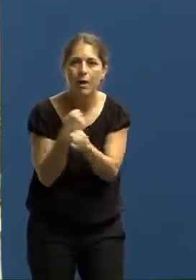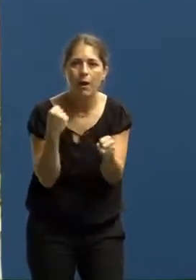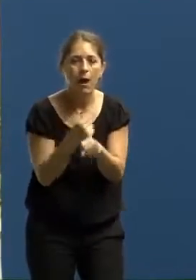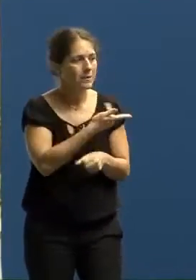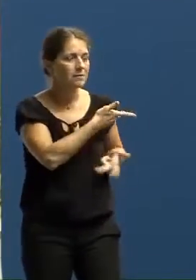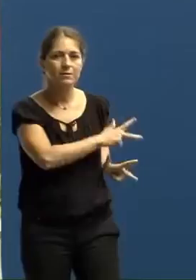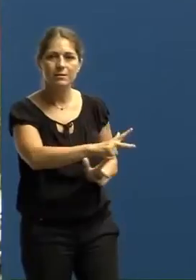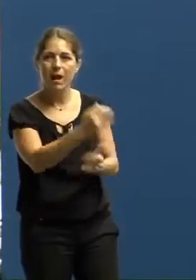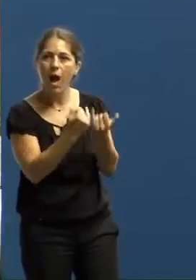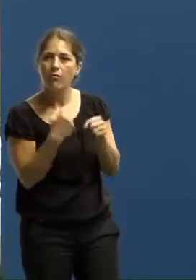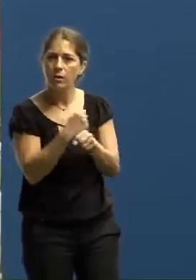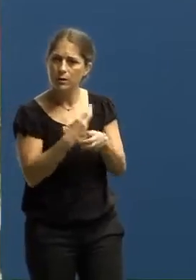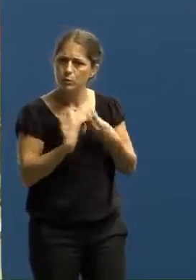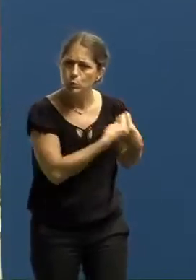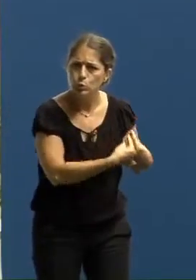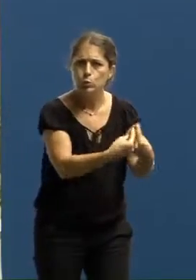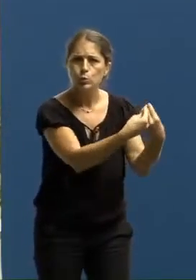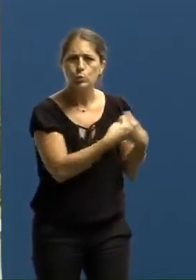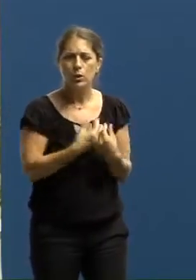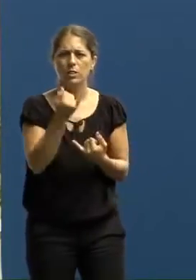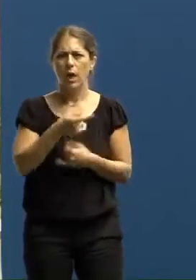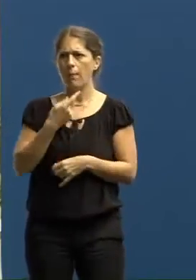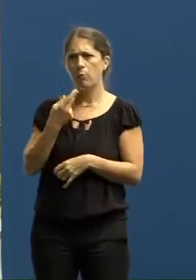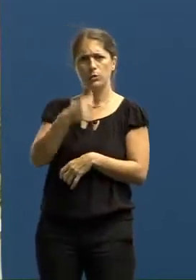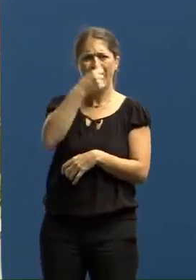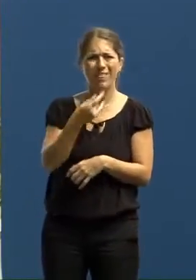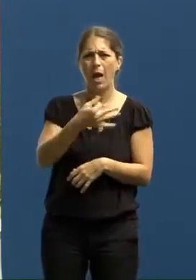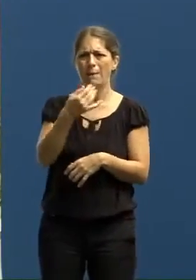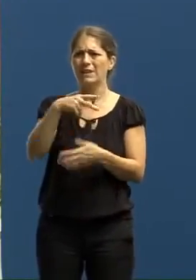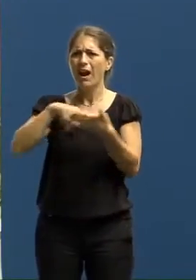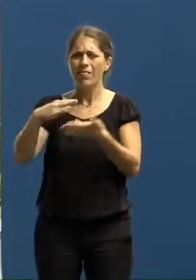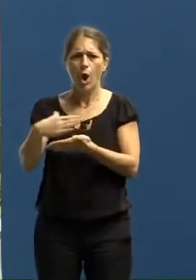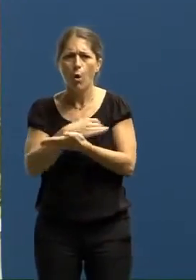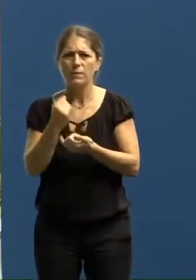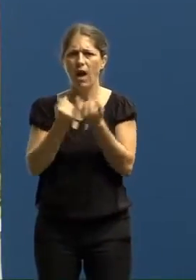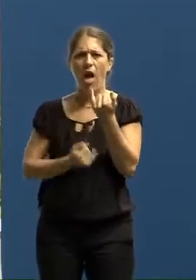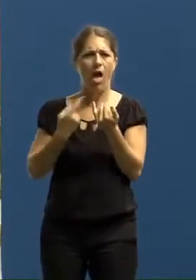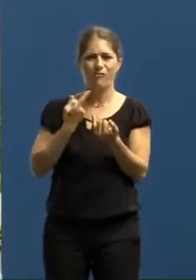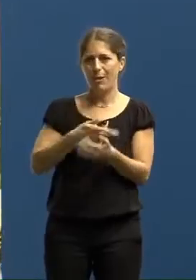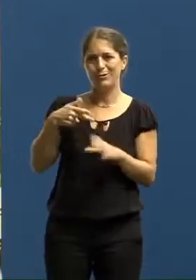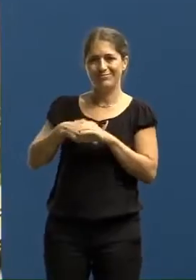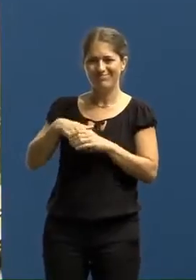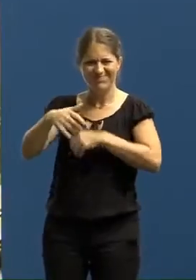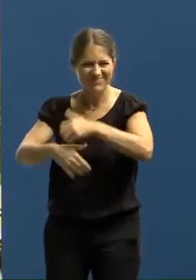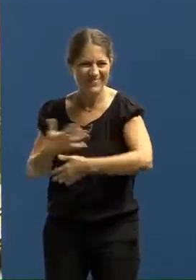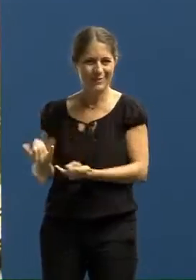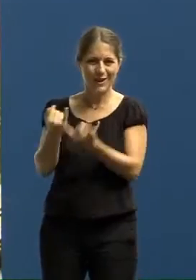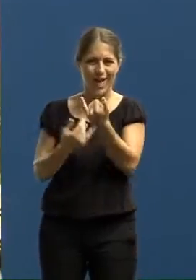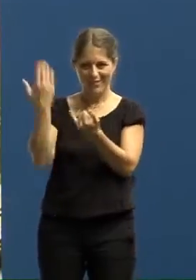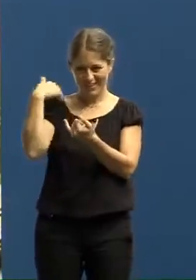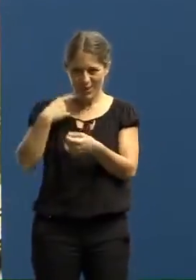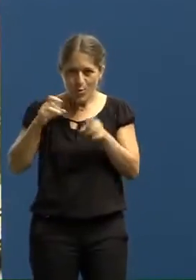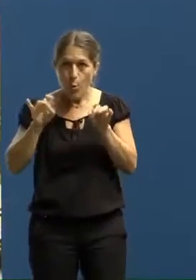está aquí sentada na candidatura de En Marea, para estar ca xente de Vilagarcía e de todo o país recollendo chapapote mao a mao,